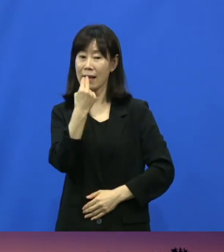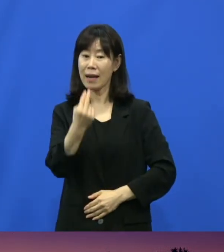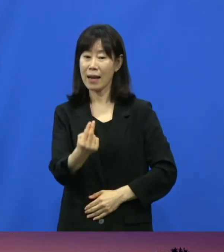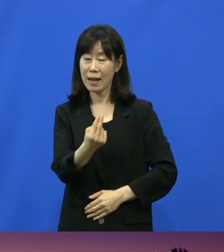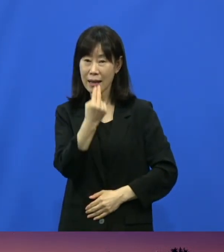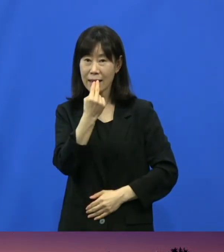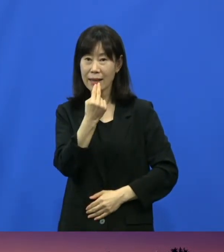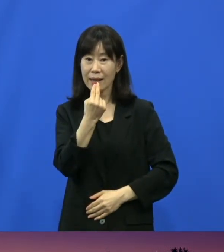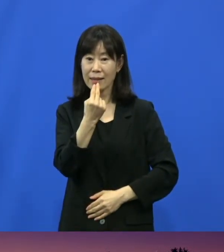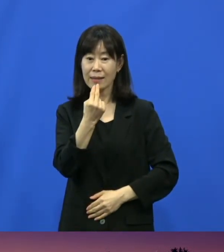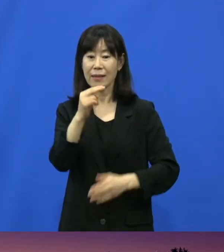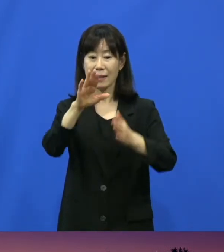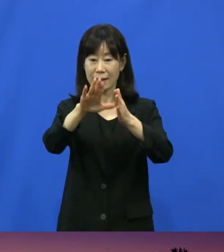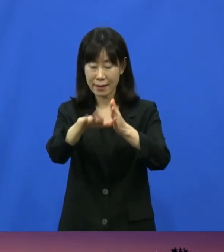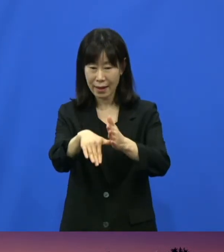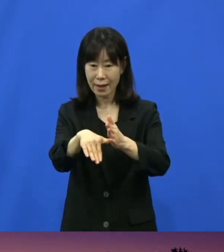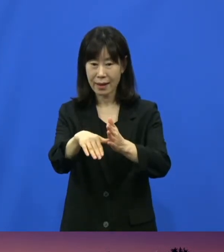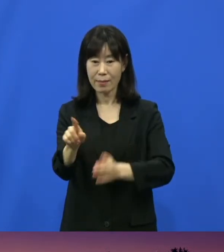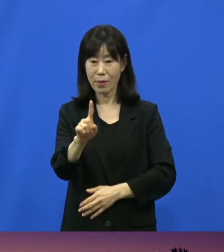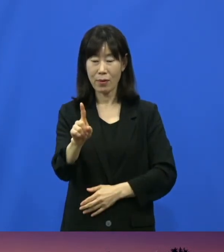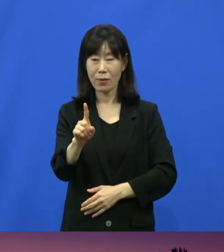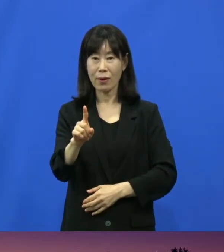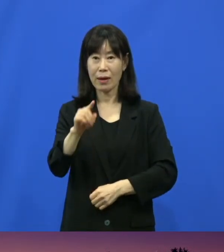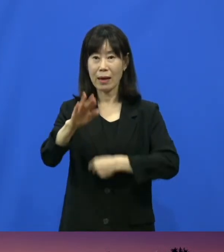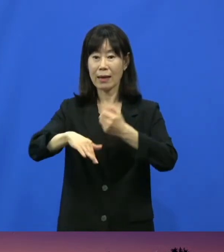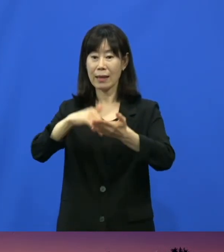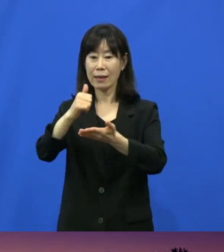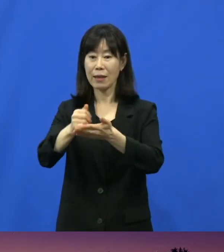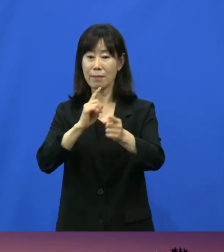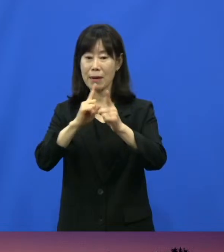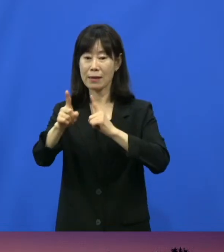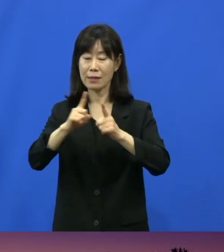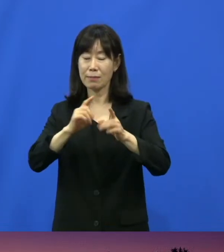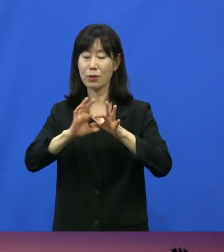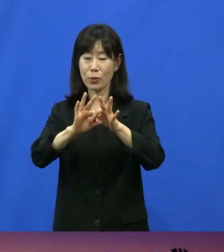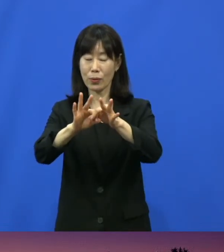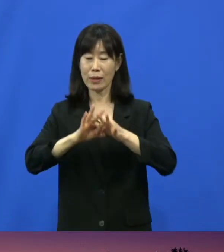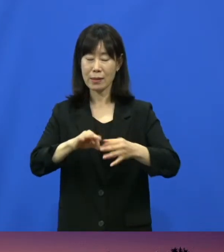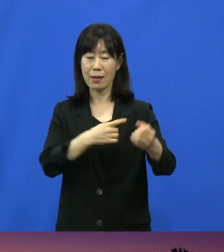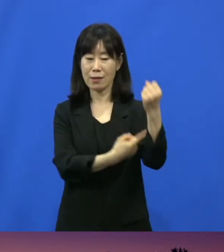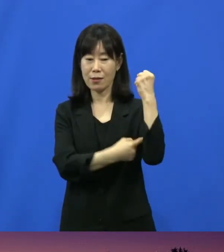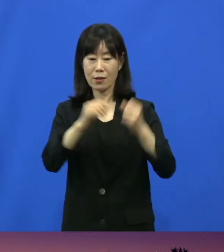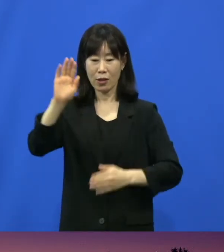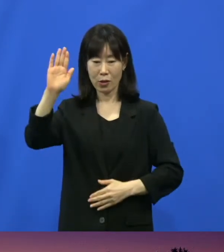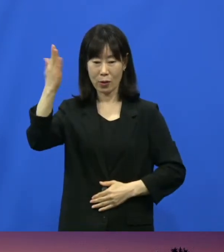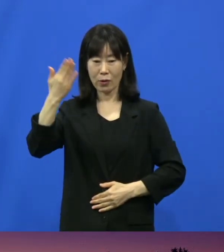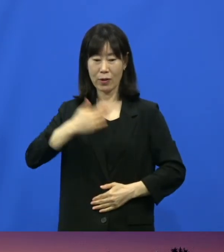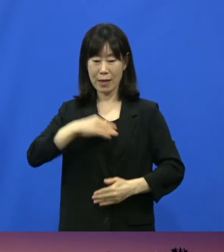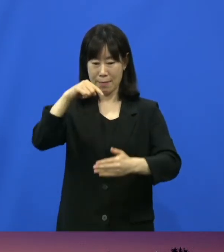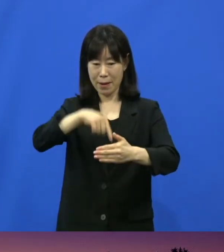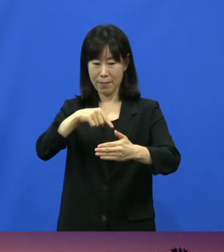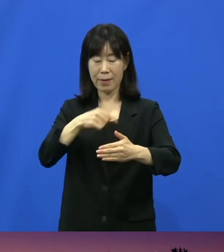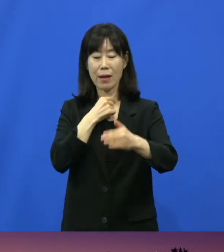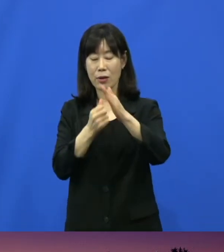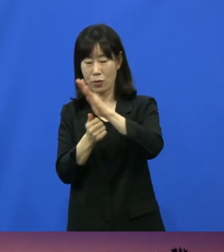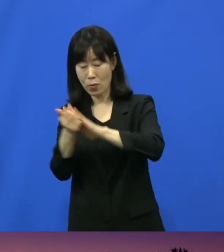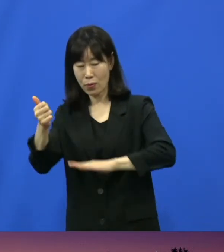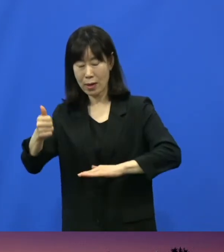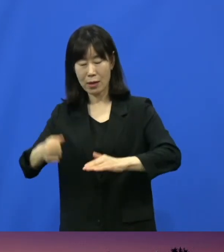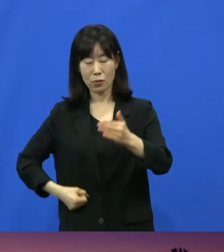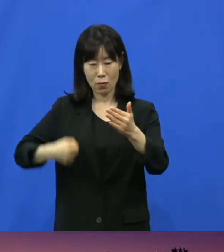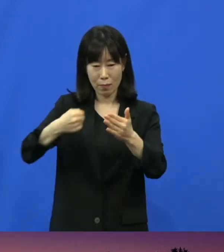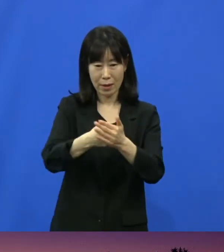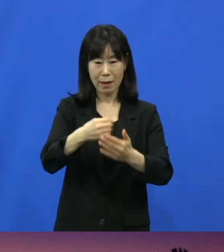영혼에 꽂히게 되면 그 말씀이 능력이 되어서 내 삶의 내면에 용기와 소망과 위로와